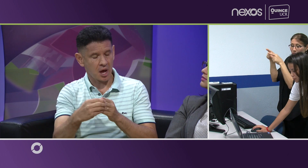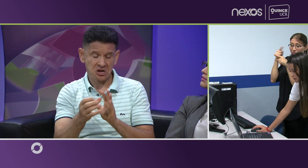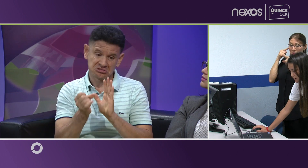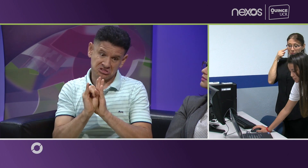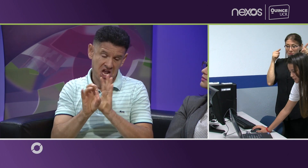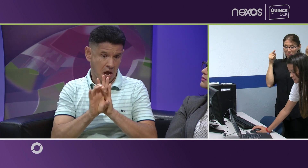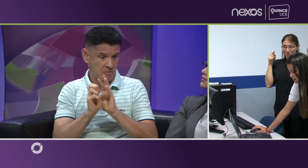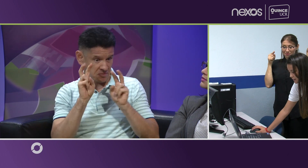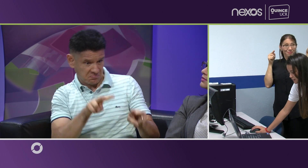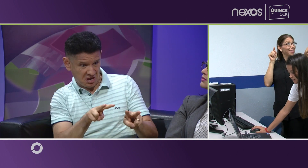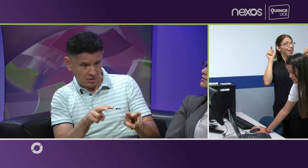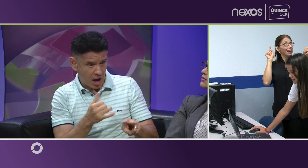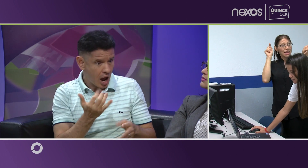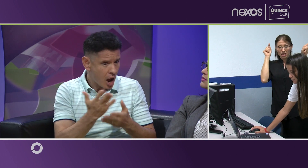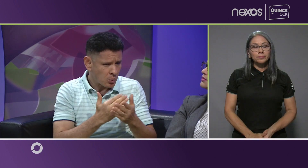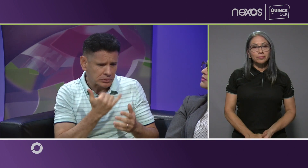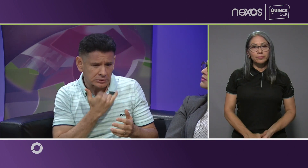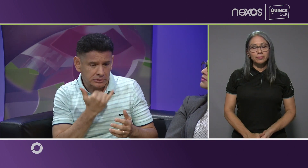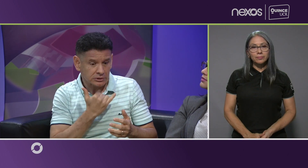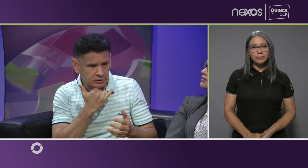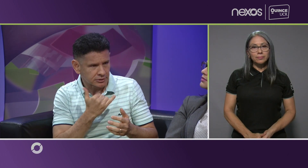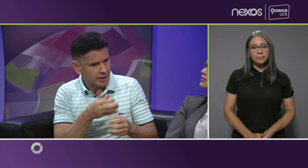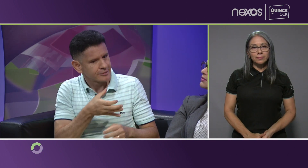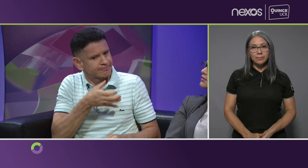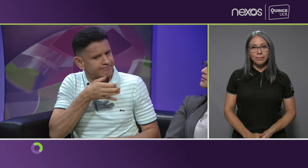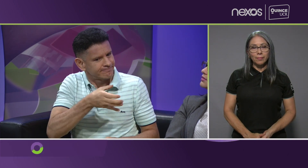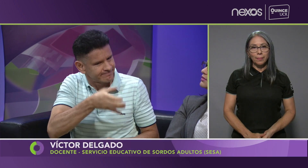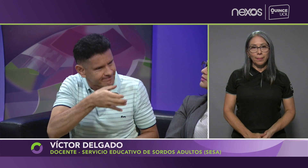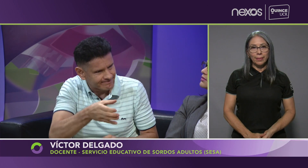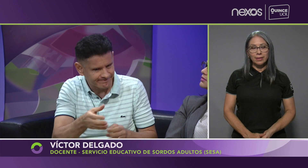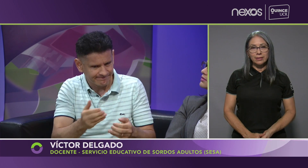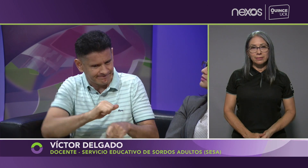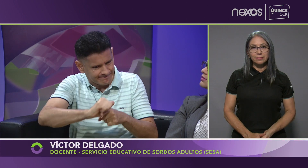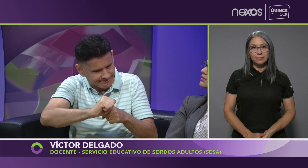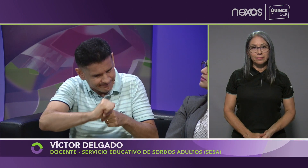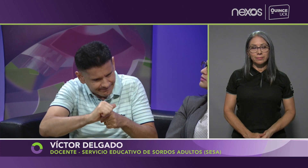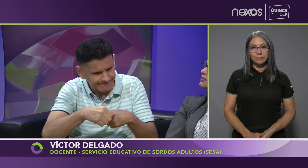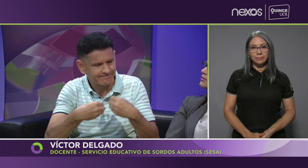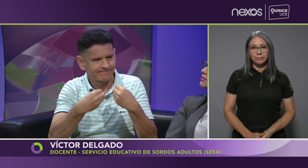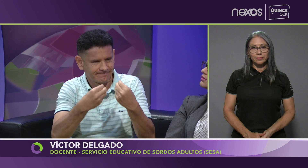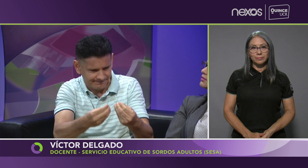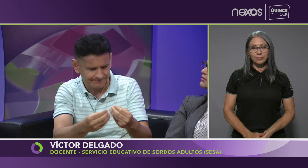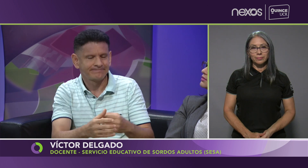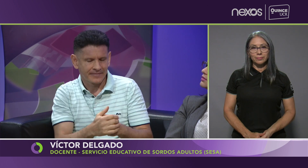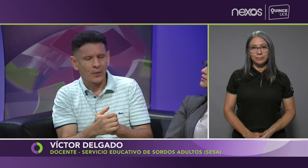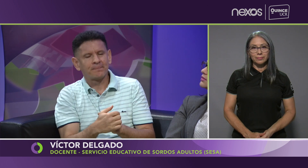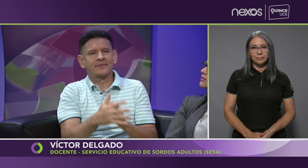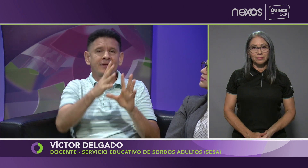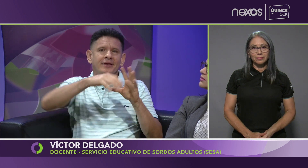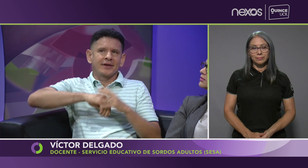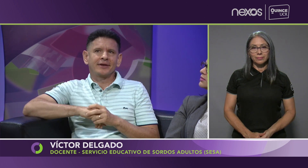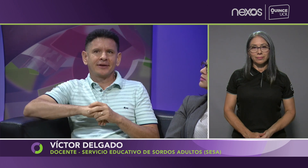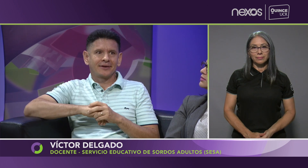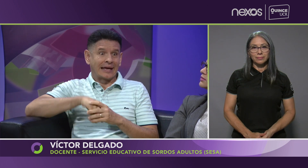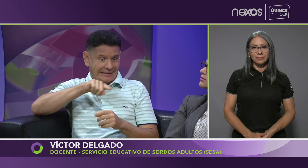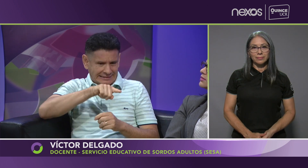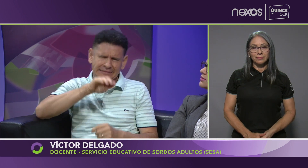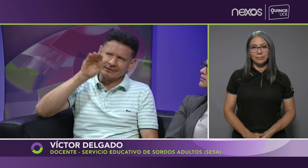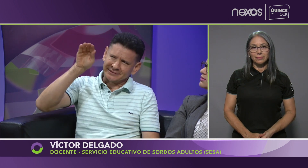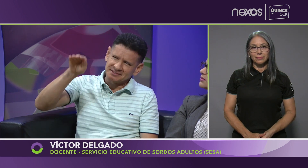guía necesaria, que les observen qué es lo que está sucediéndoles, que se les brinde consejo, asesoría.